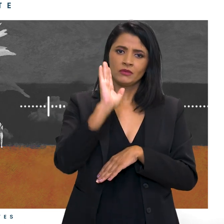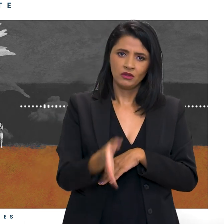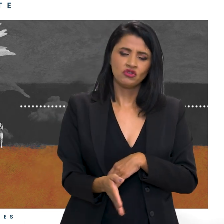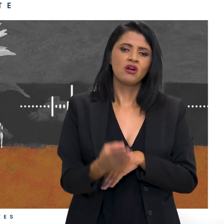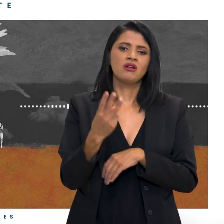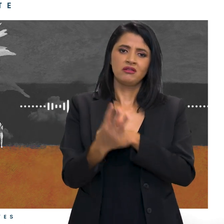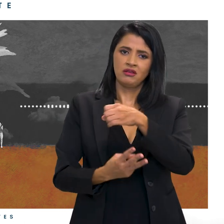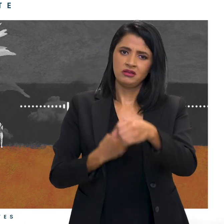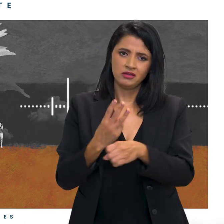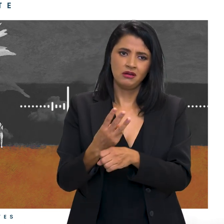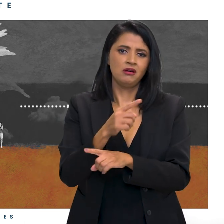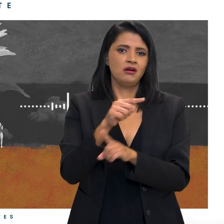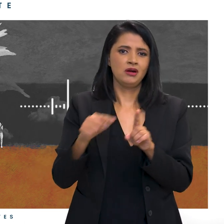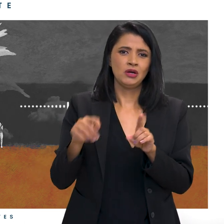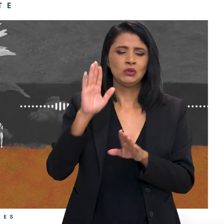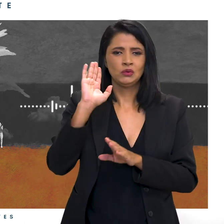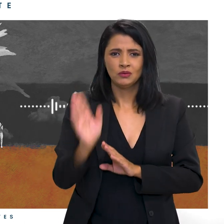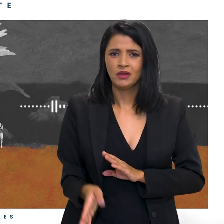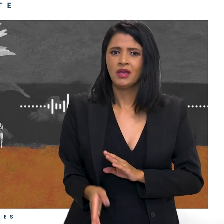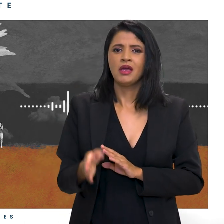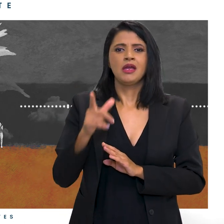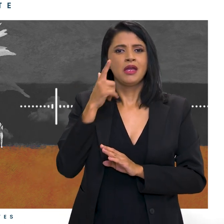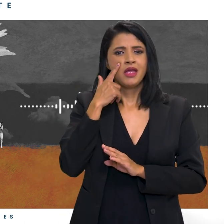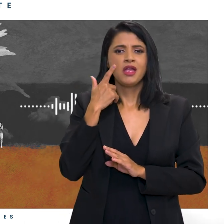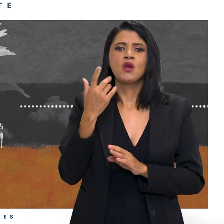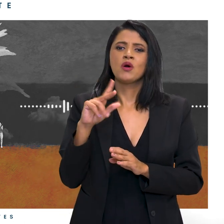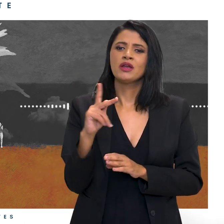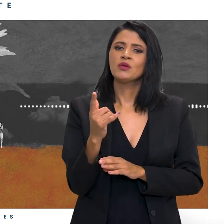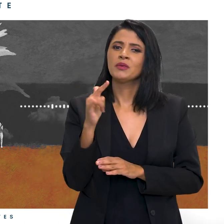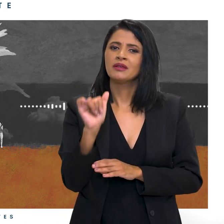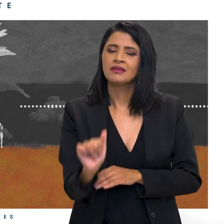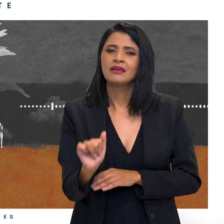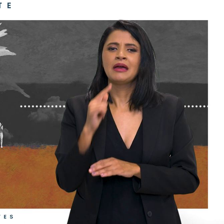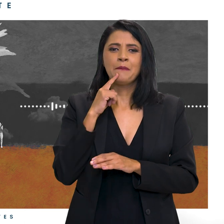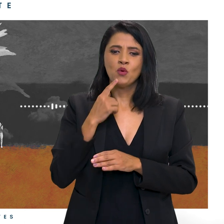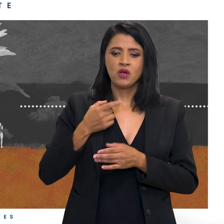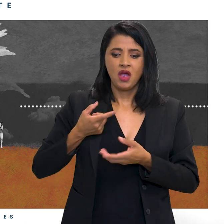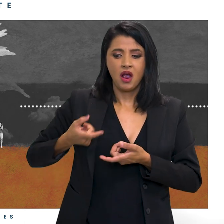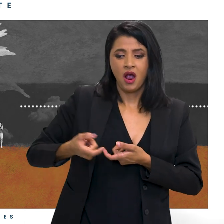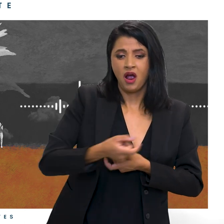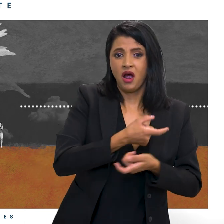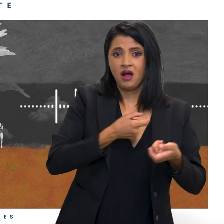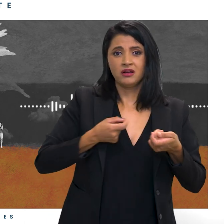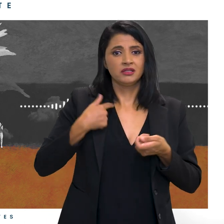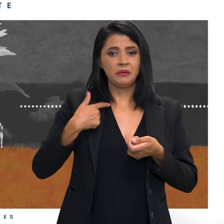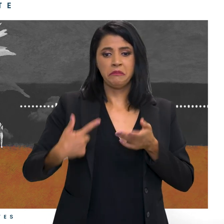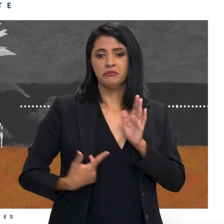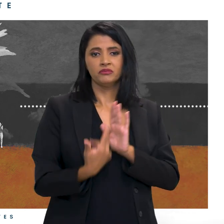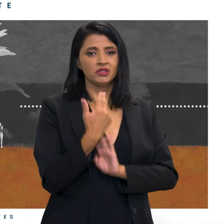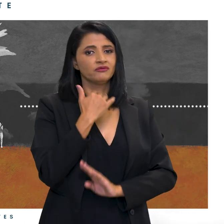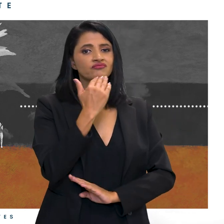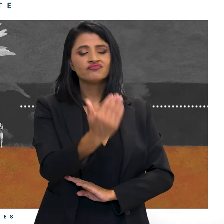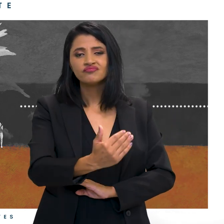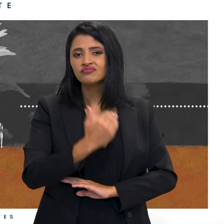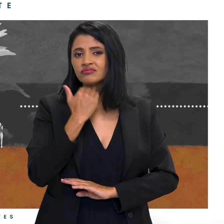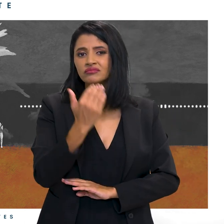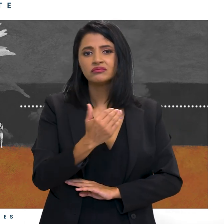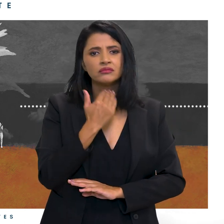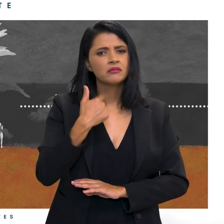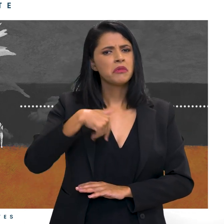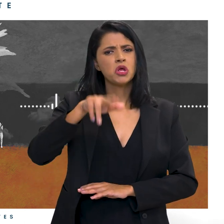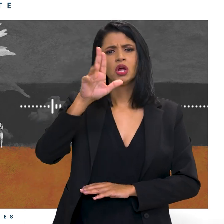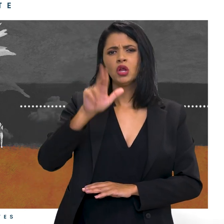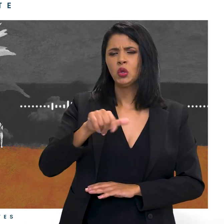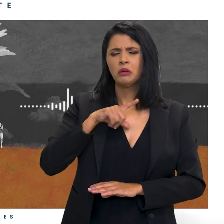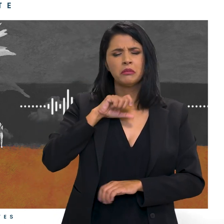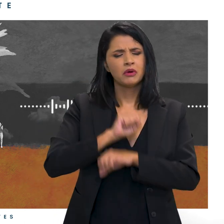tem 3 anos e pouco. Eu estou em quimioterapia por causa das metástases. Eu sou inoperável, mas